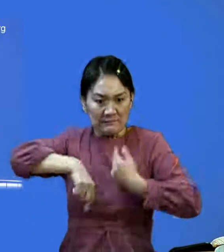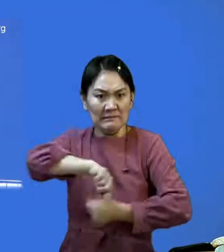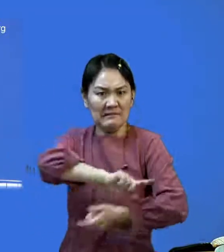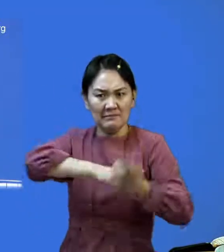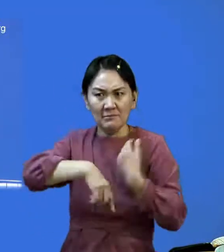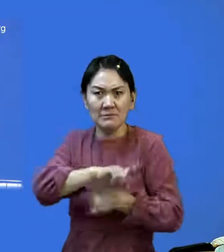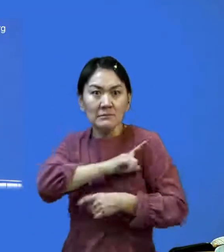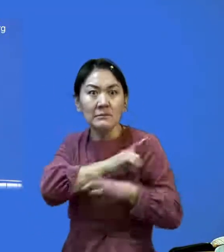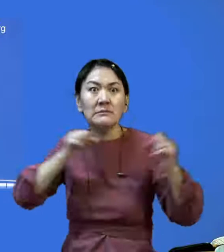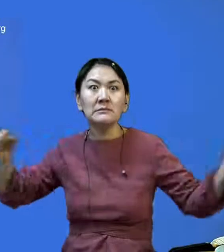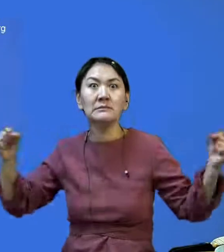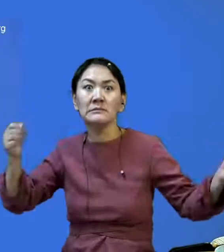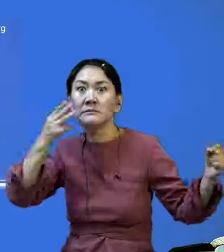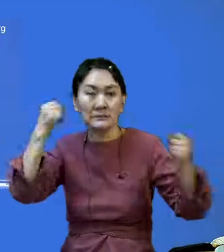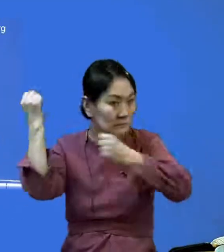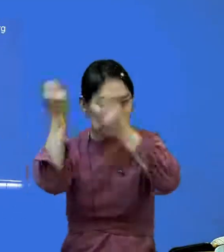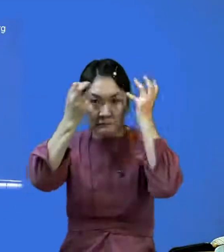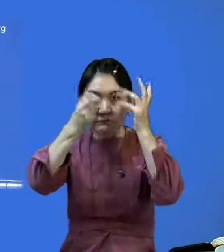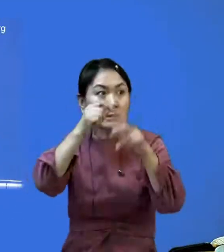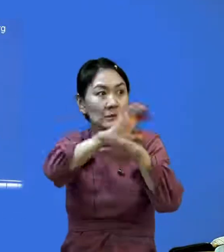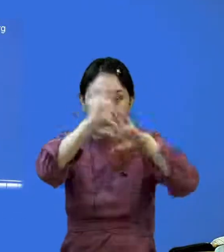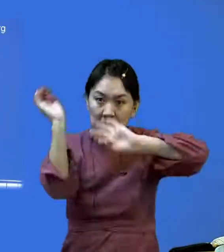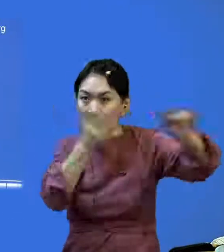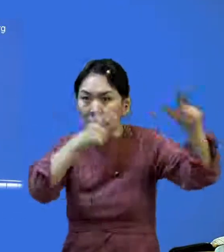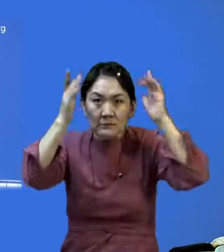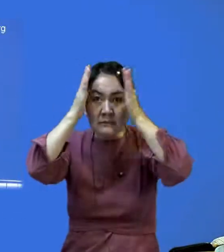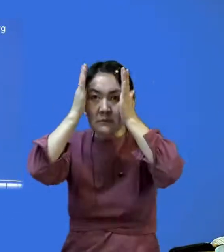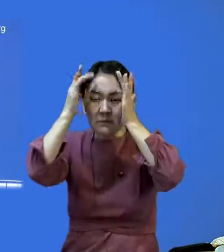хүн болох гол зүгээр түүндээ ухаан гараа алдчихсан.